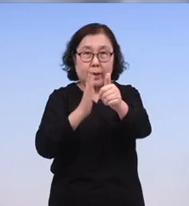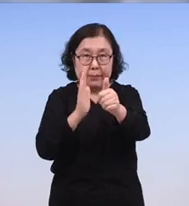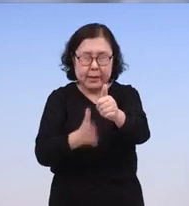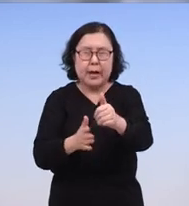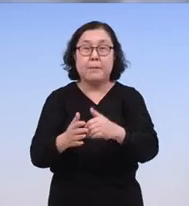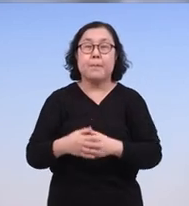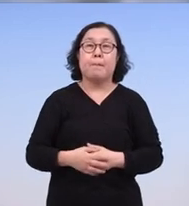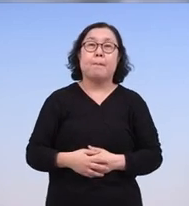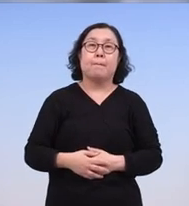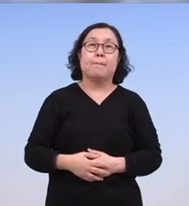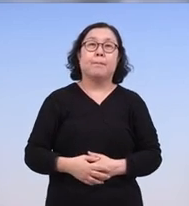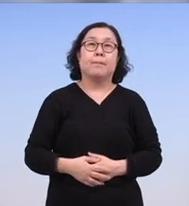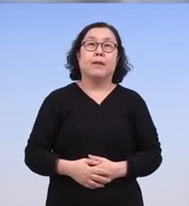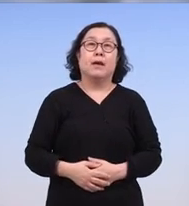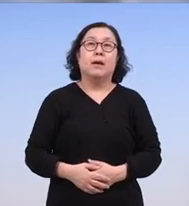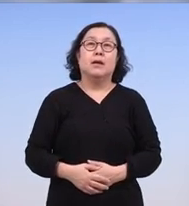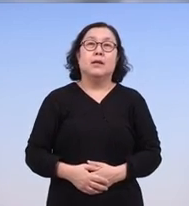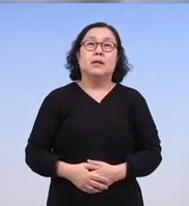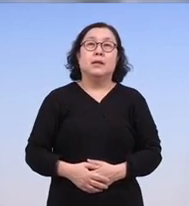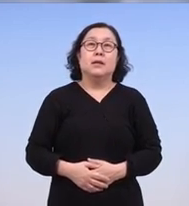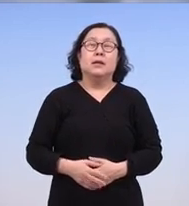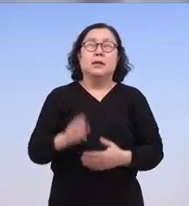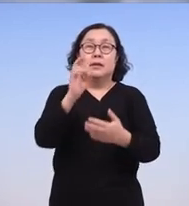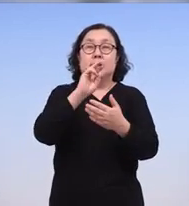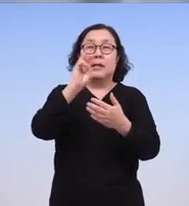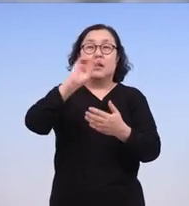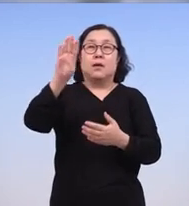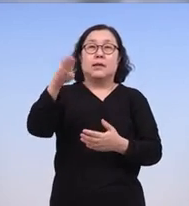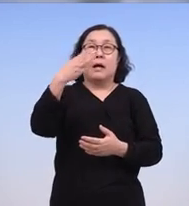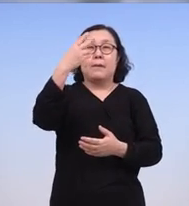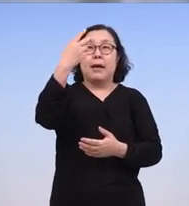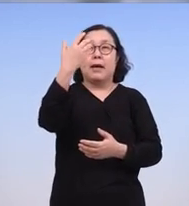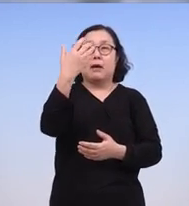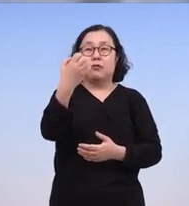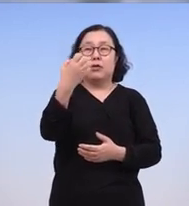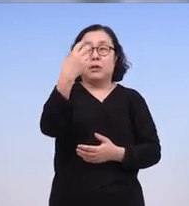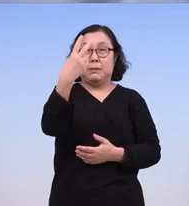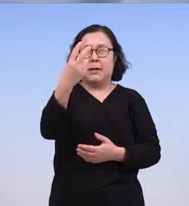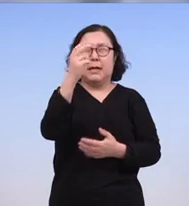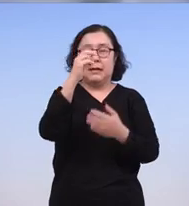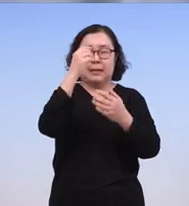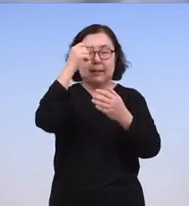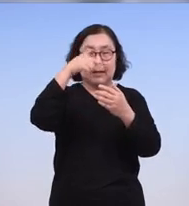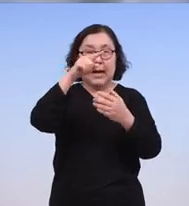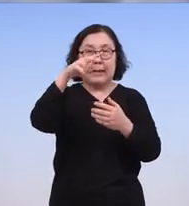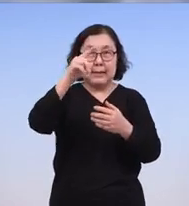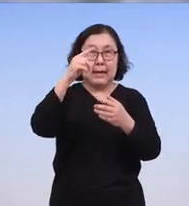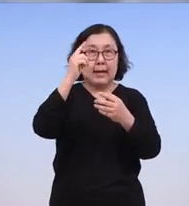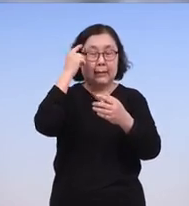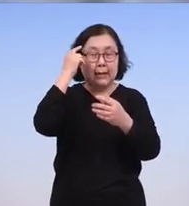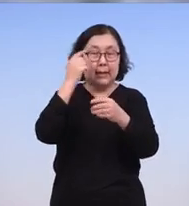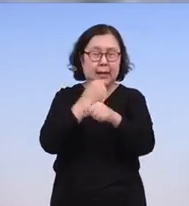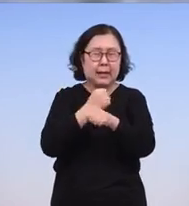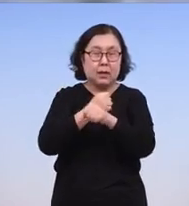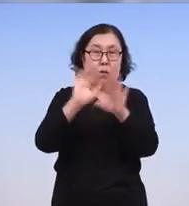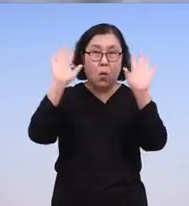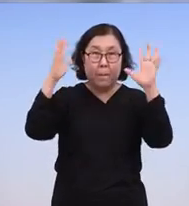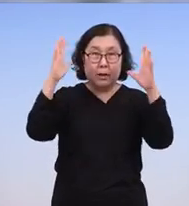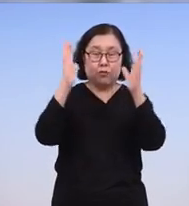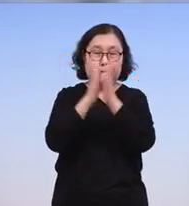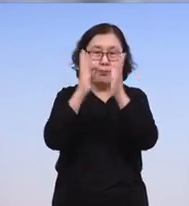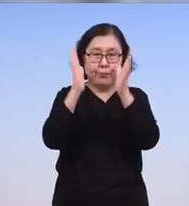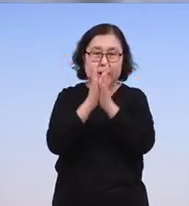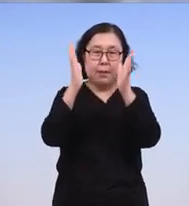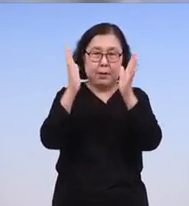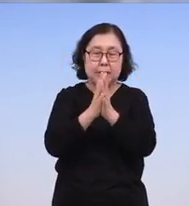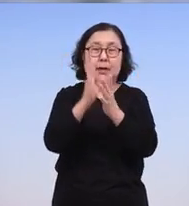우리 이 찬양을 어른들이 그렇게 은혜로 부르시는데요, 우리 찬송가 492장 가사를 생각하시면서 우리 함께 또 박수